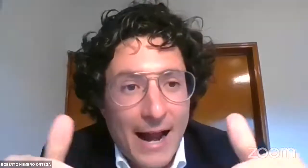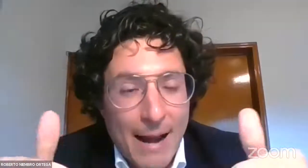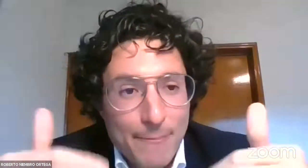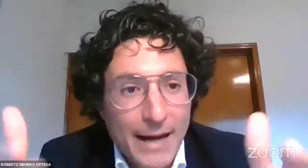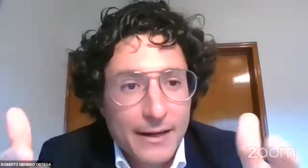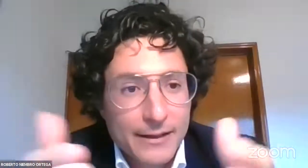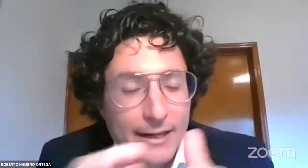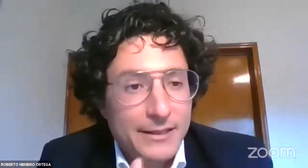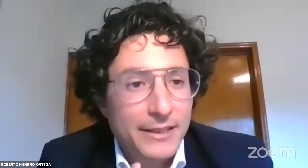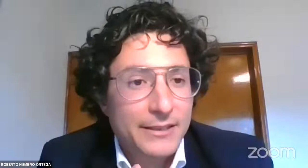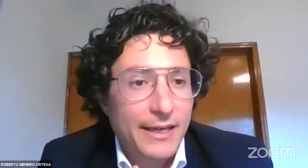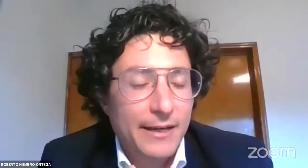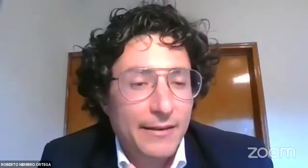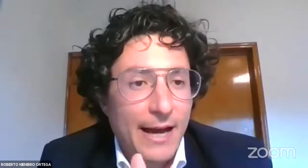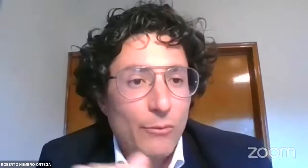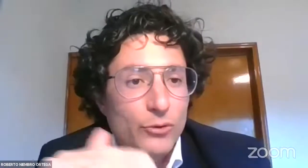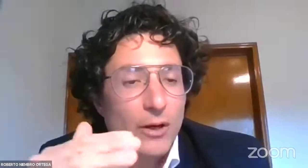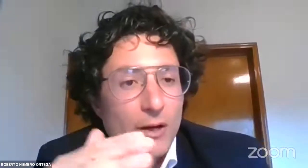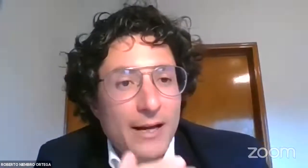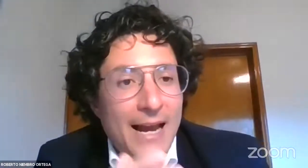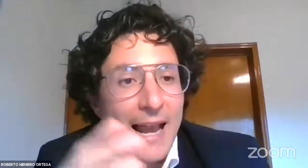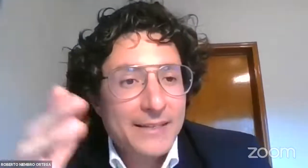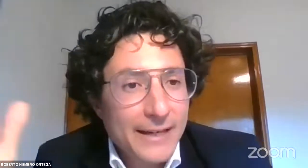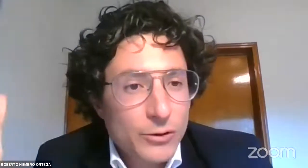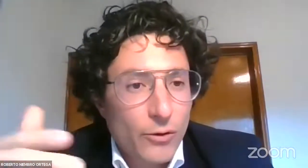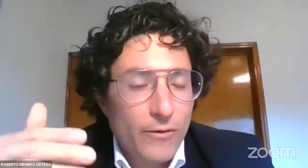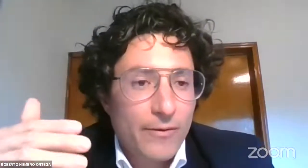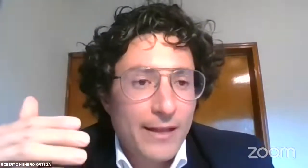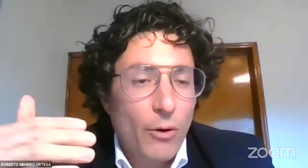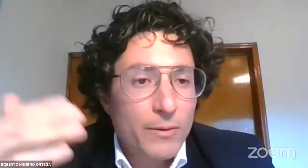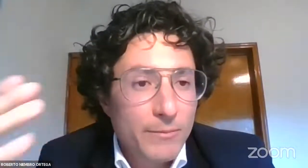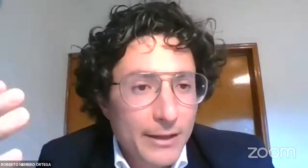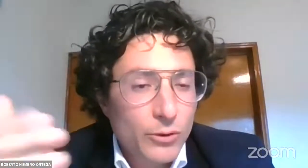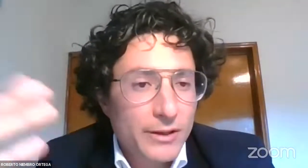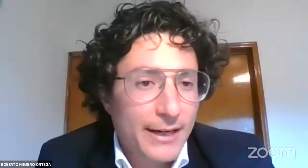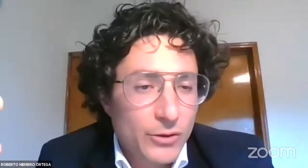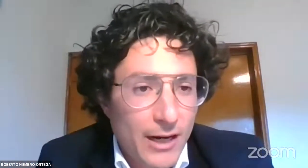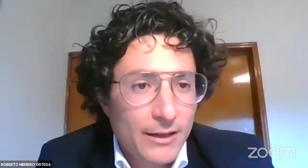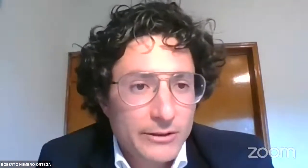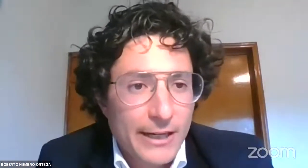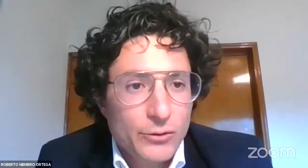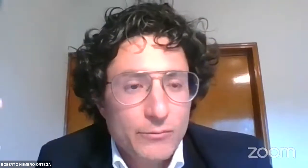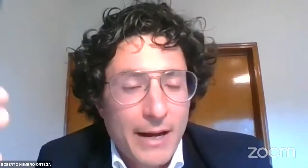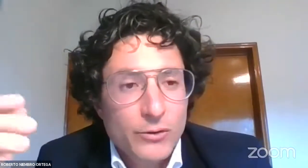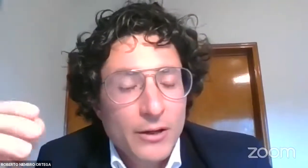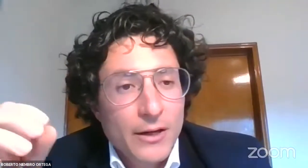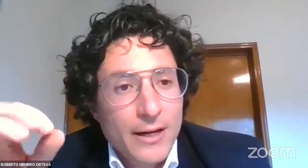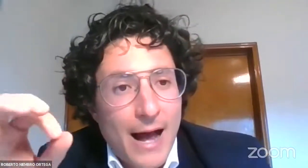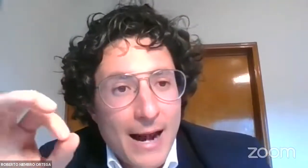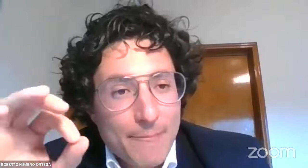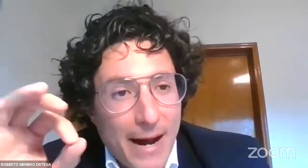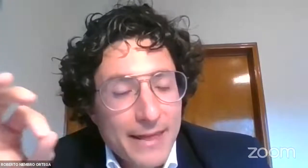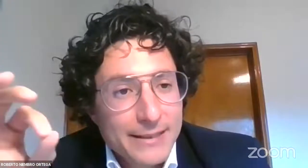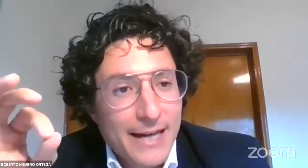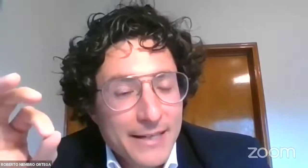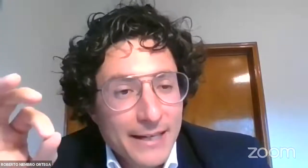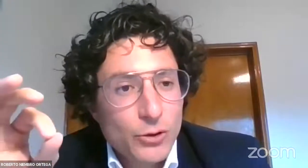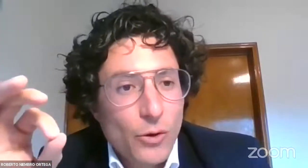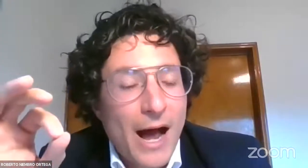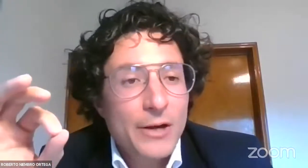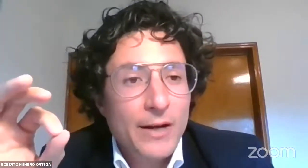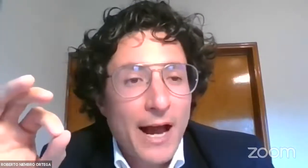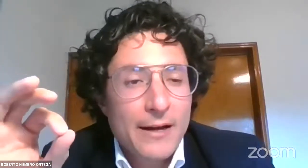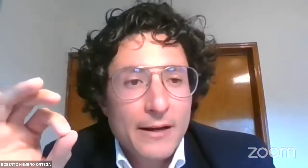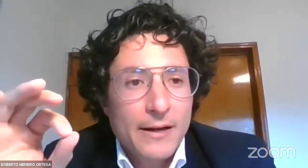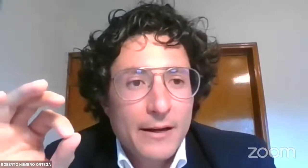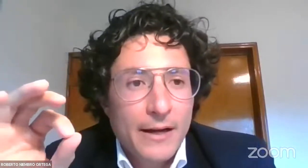70, a la par que existe, digamos, el ascenso del movimiento internacional de los derechos humanos, a la par de ese